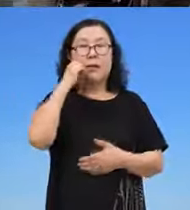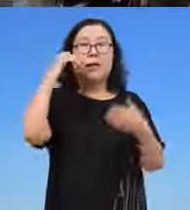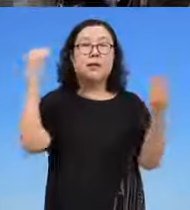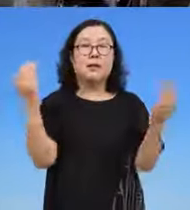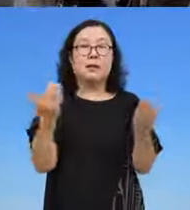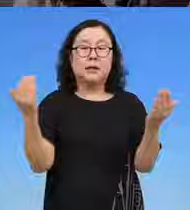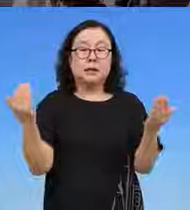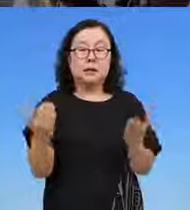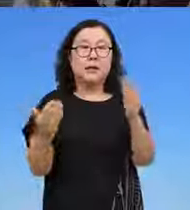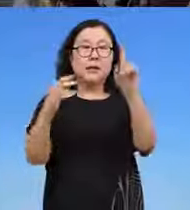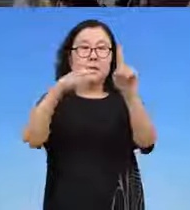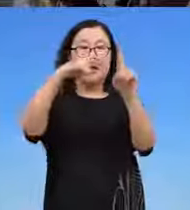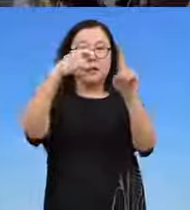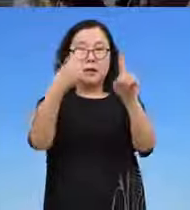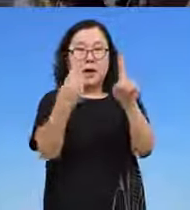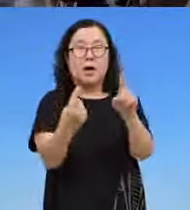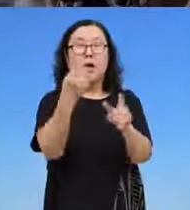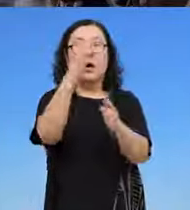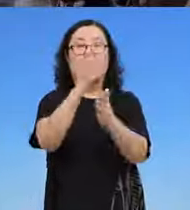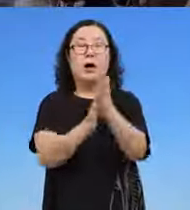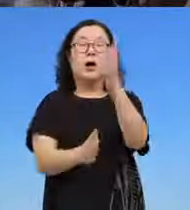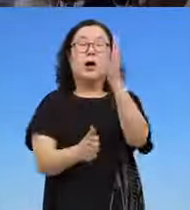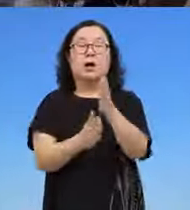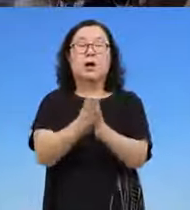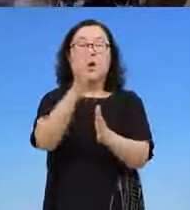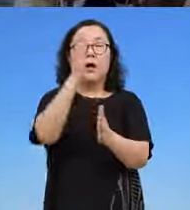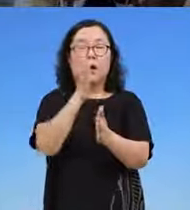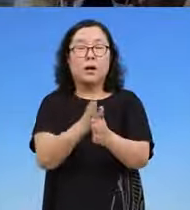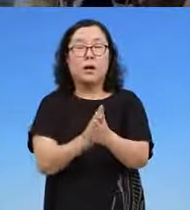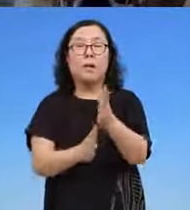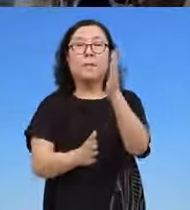능치 못하실 일 전혀 없네.